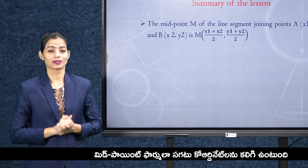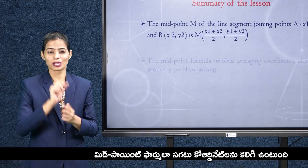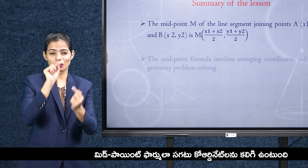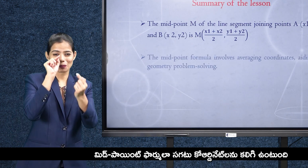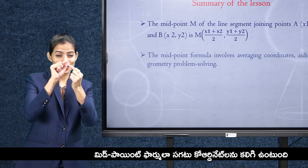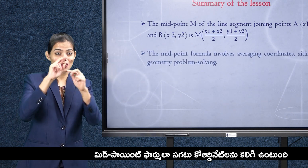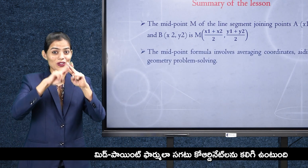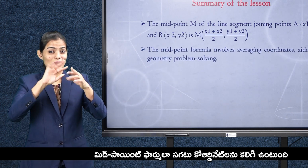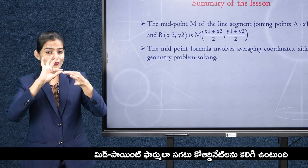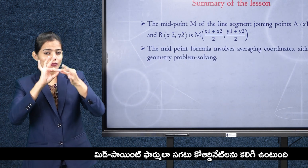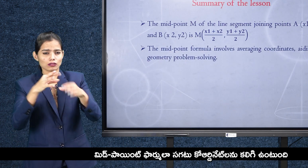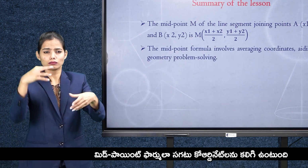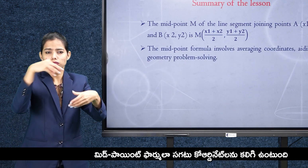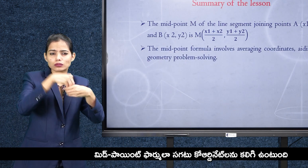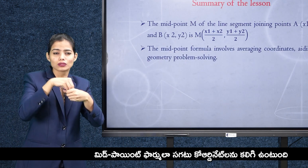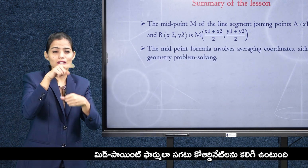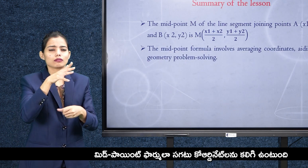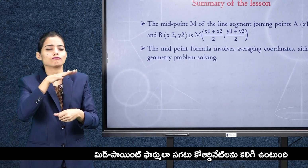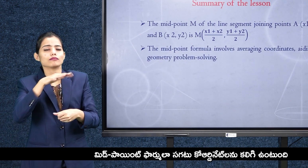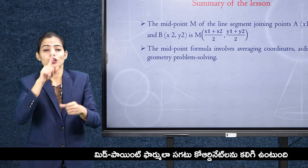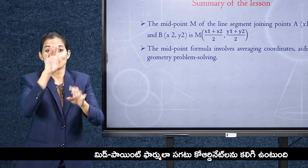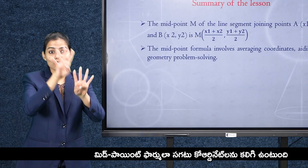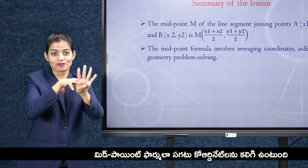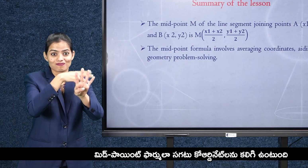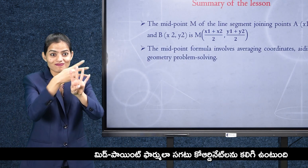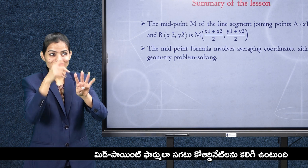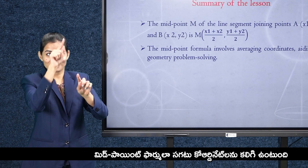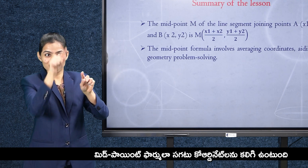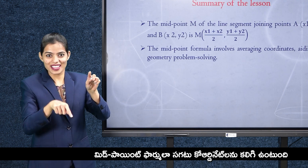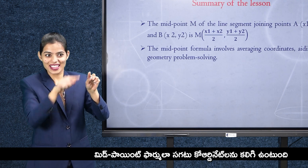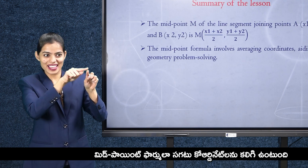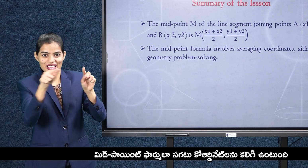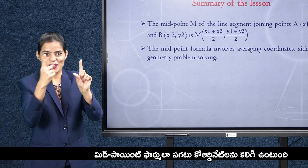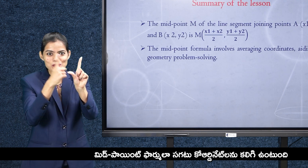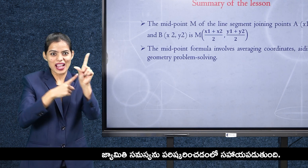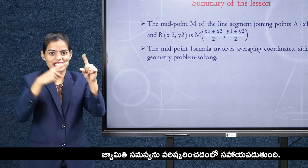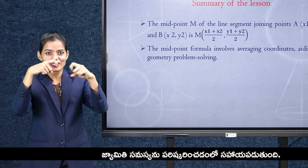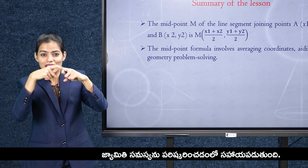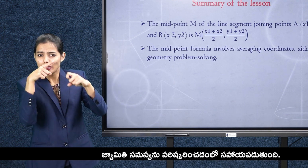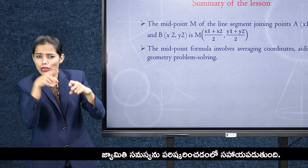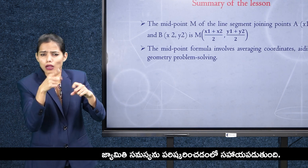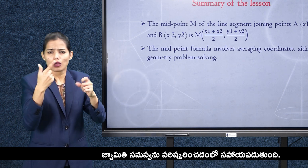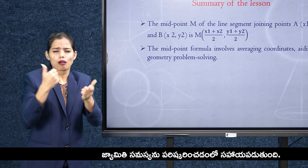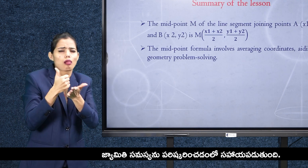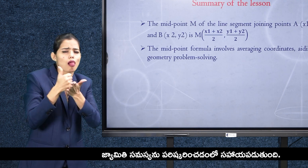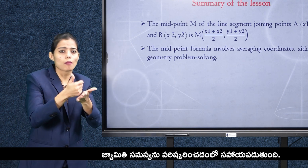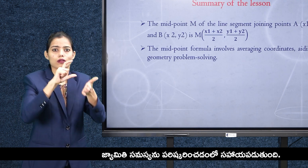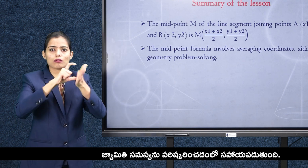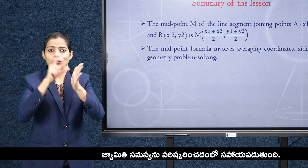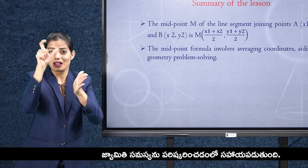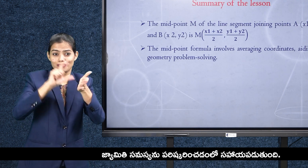మిడ్ పాయింట్ ఫార్ములా సగటు కోఆర్డినేట్లను కలిగి ఉంటుంది. జ్యామితి సమస్యను